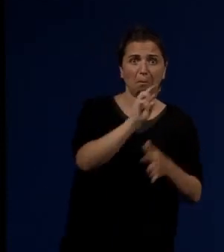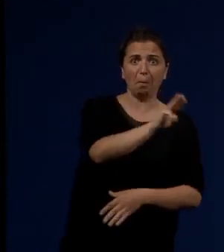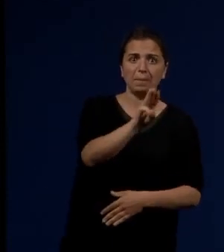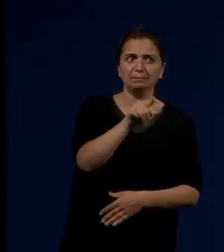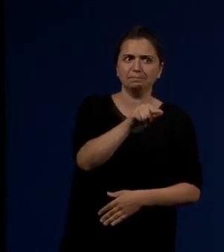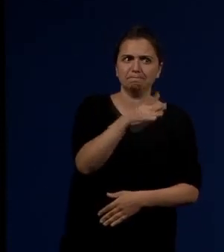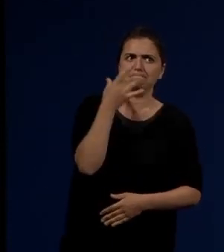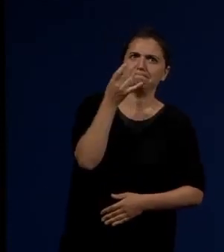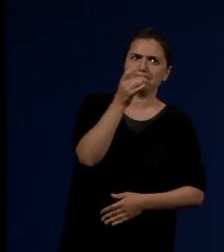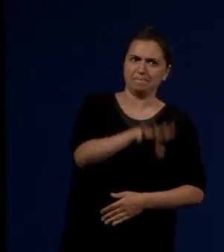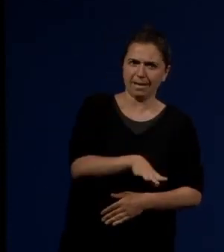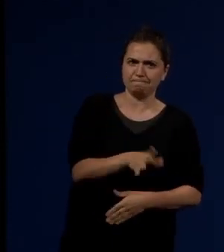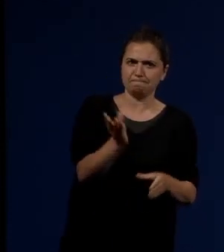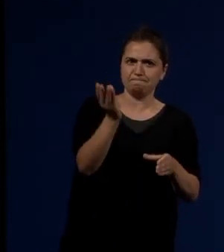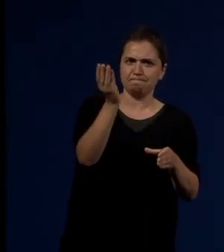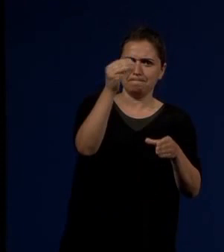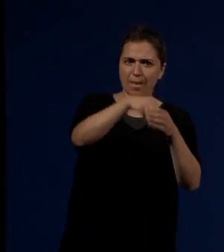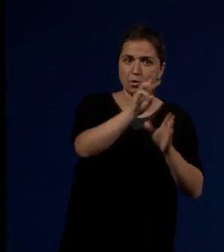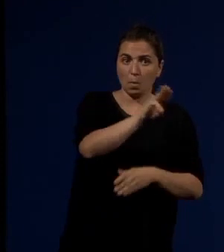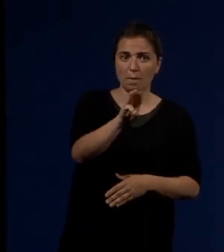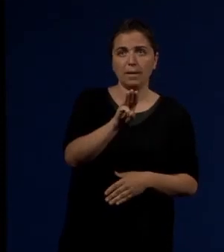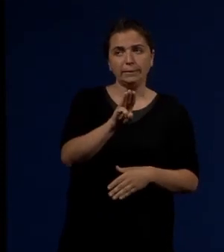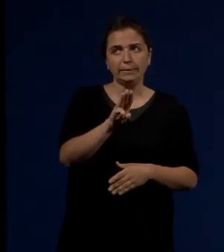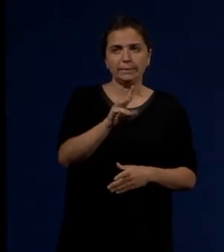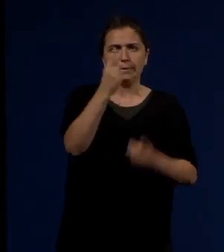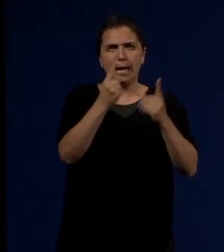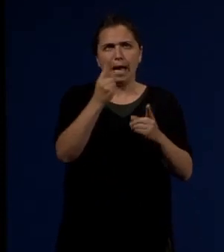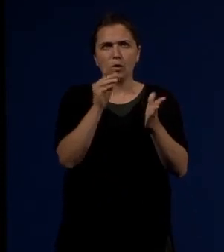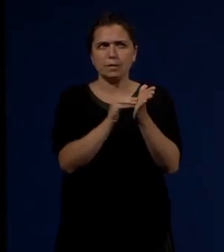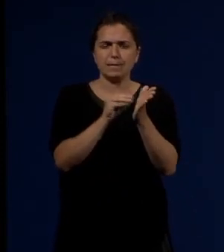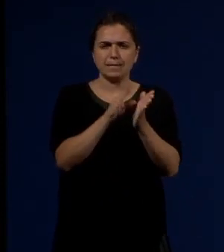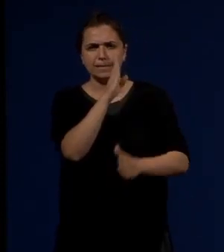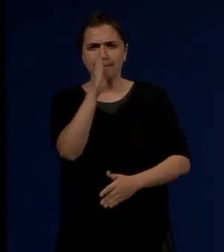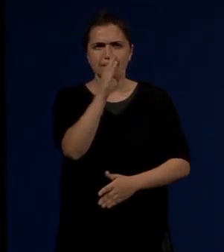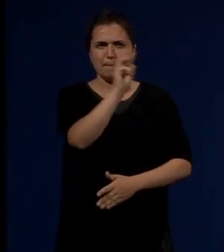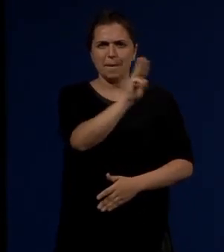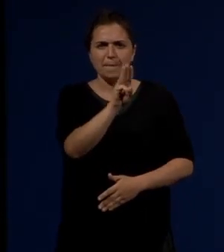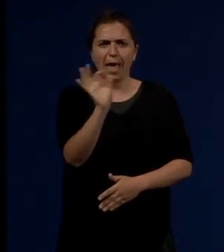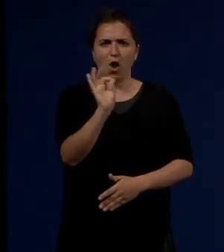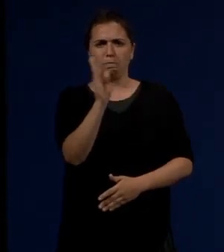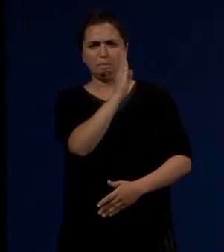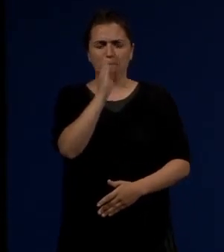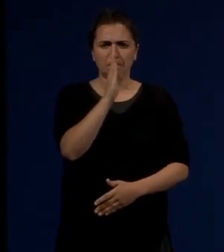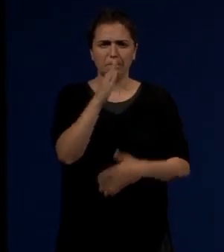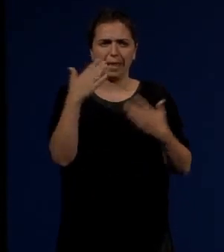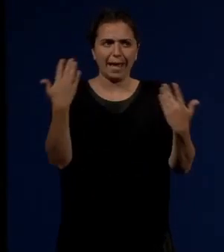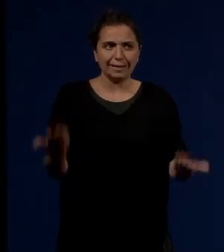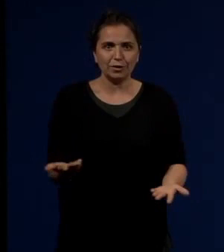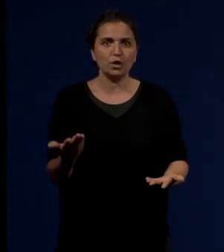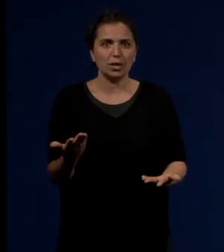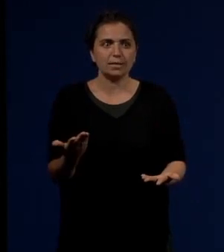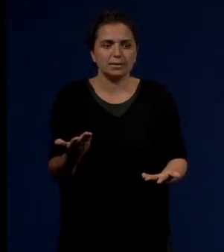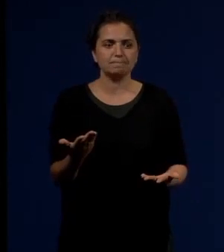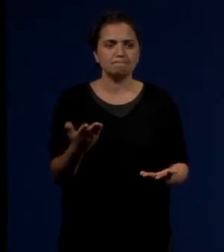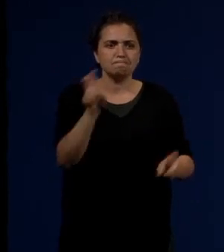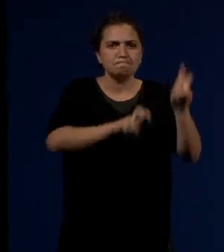son. Algúns non renegamos de quen somos, pero outros sí que parece que teñen moitos motivos para esconderse. Por iso en vano buscaredes o logotipo